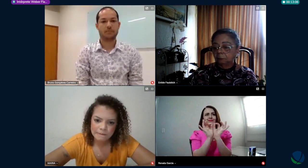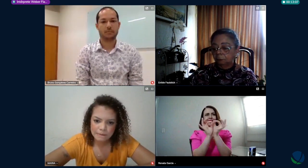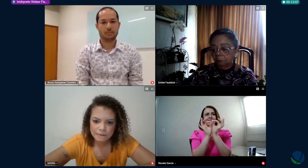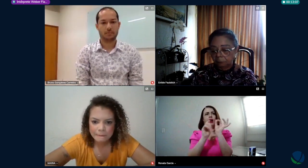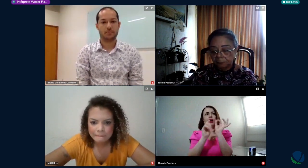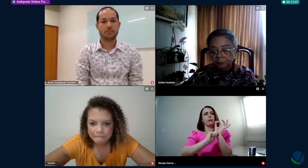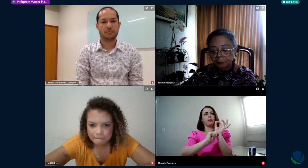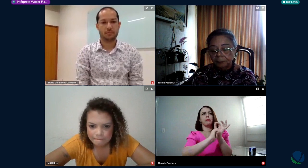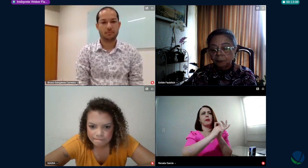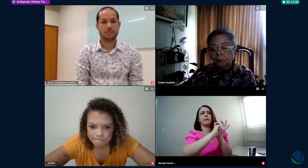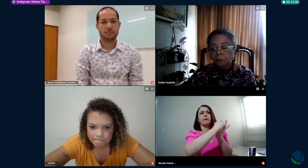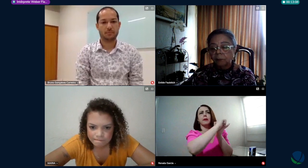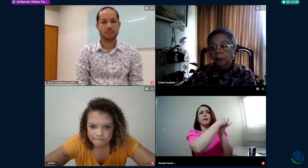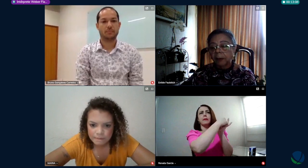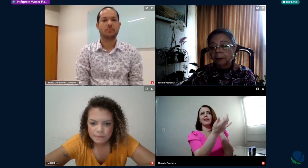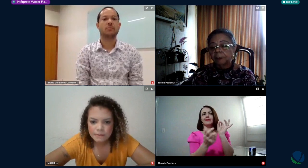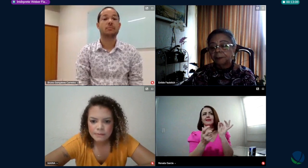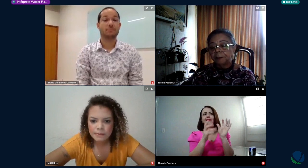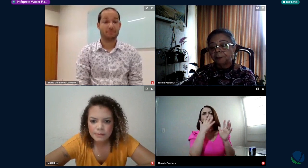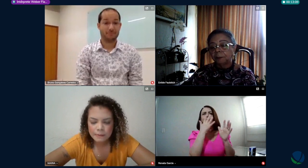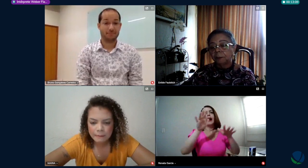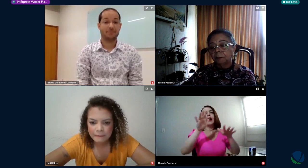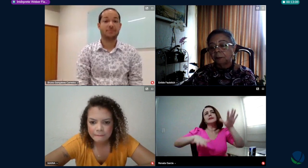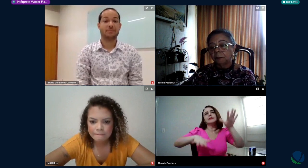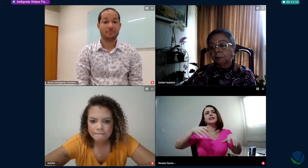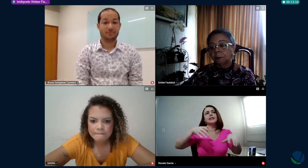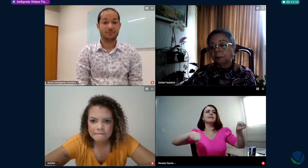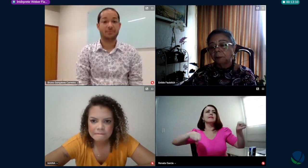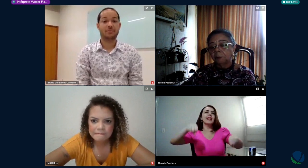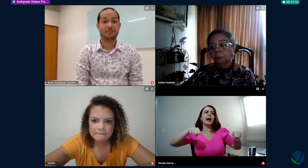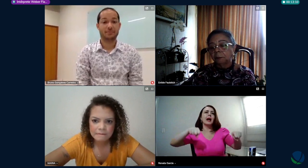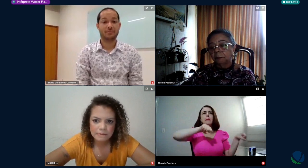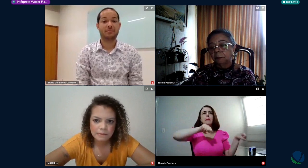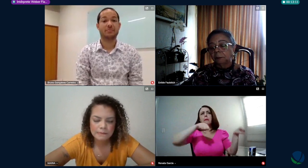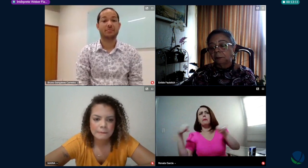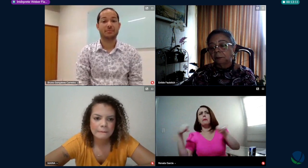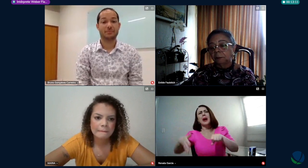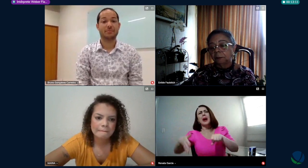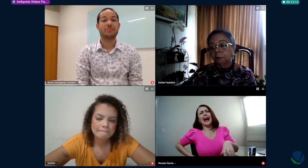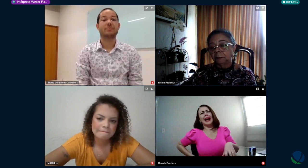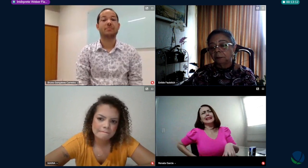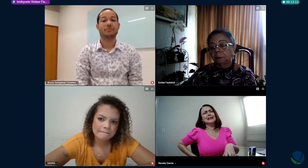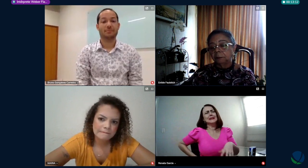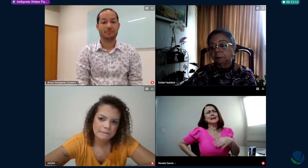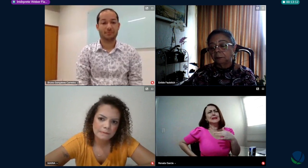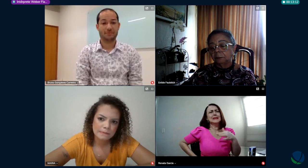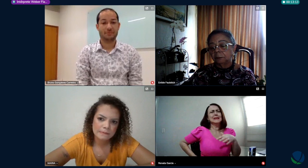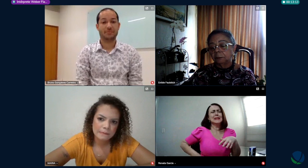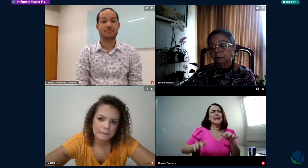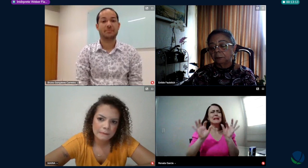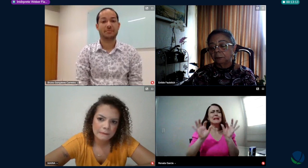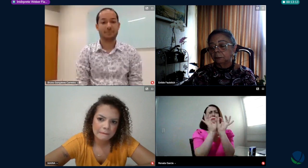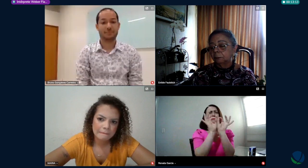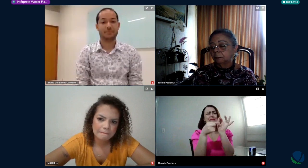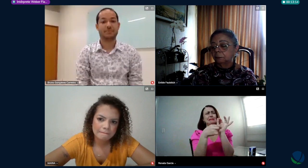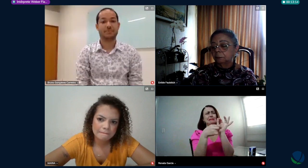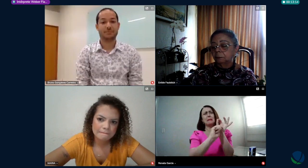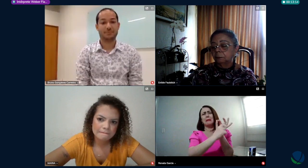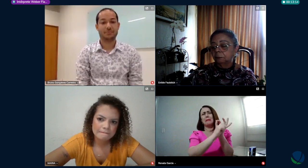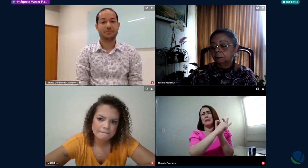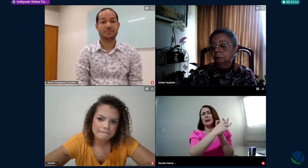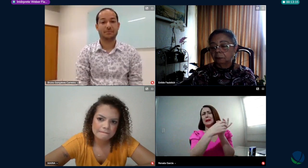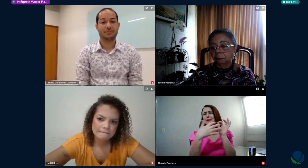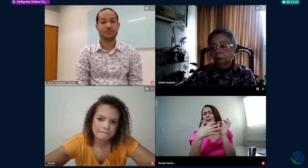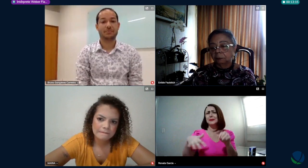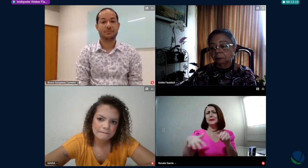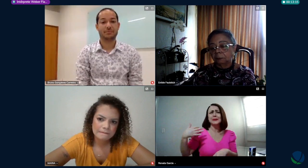assim. Por exemplo, eu falei da bacia, a gente utiliza esse sinal, e aí eu posso fazer a articulação dos ossos da bacia. Se eu